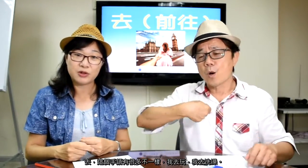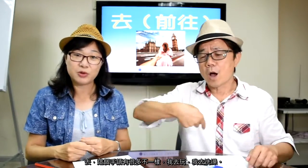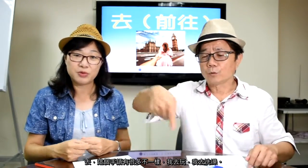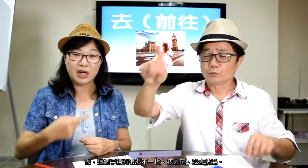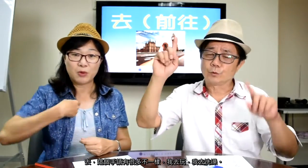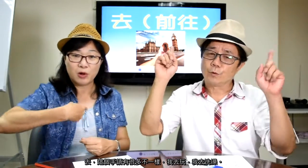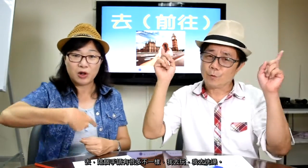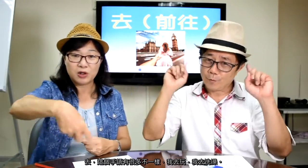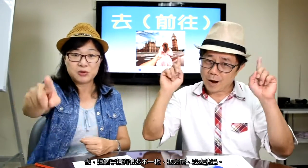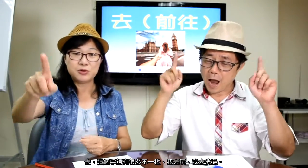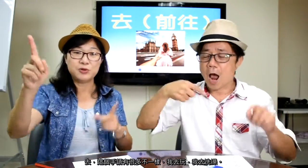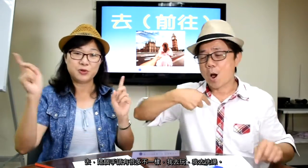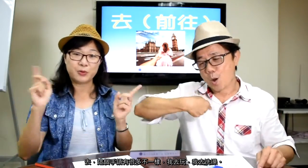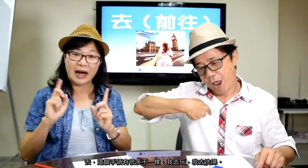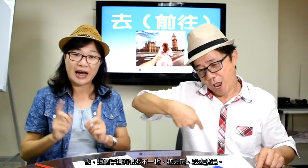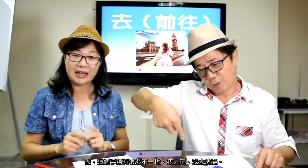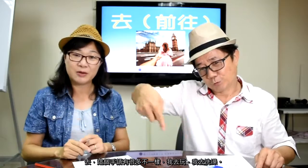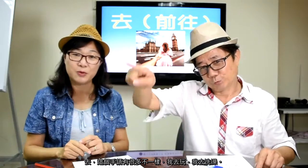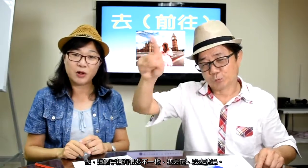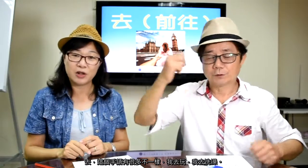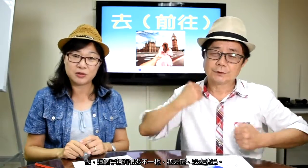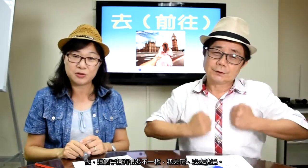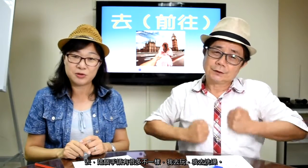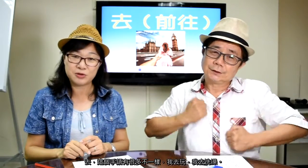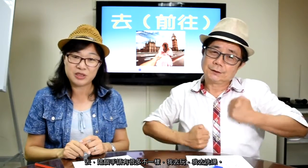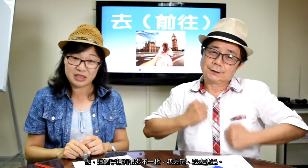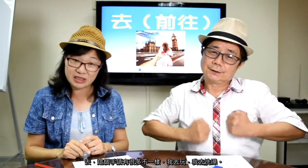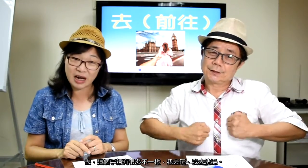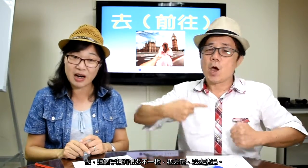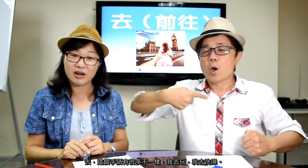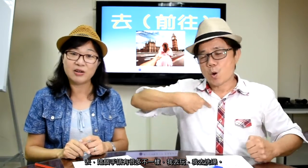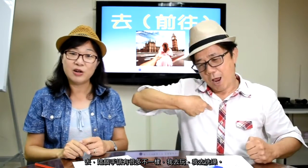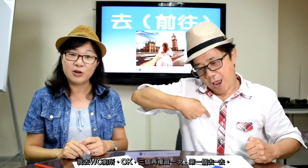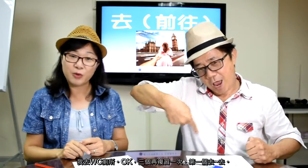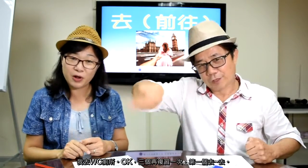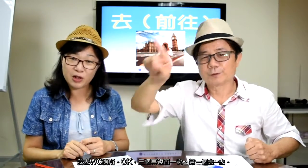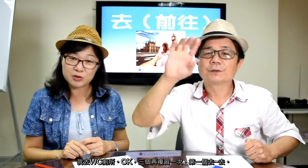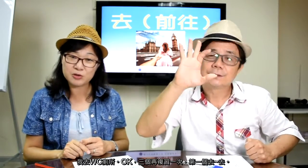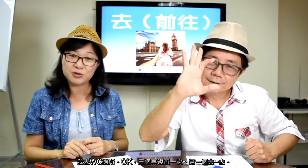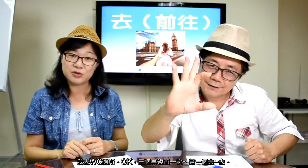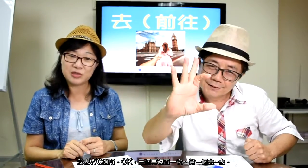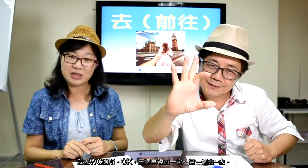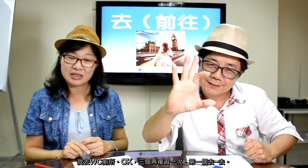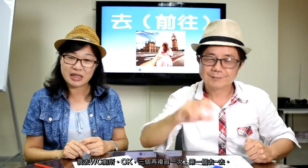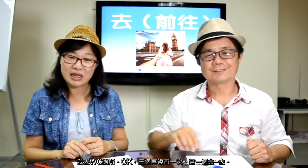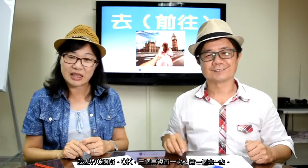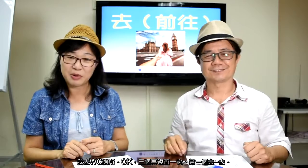很多不一样，我去玩，我去洗澡，我去